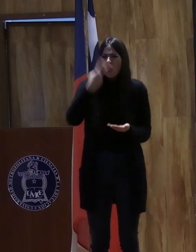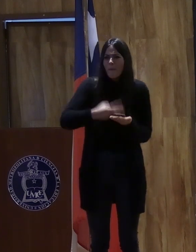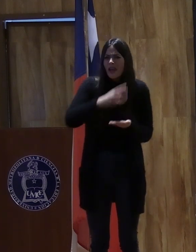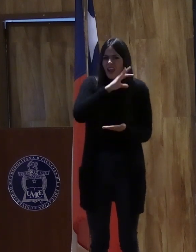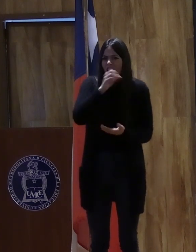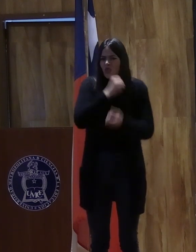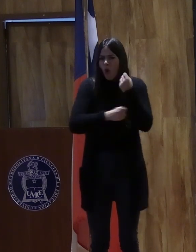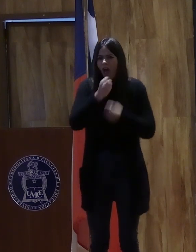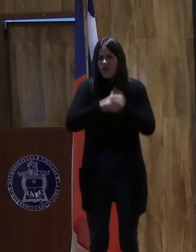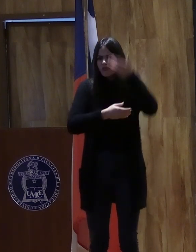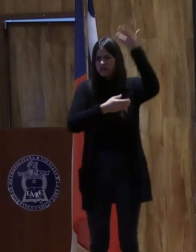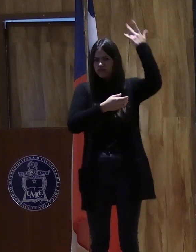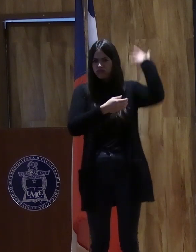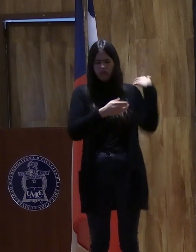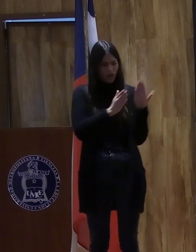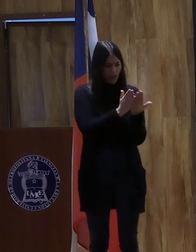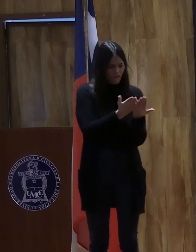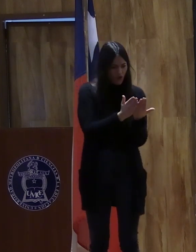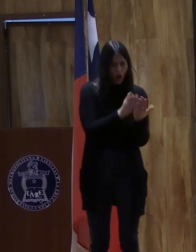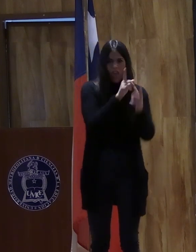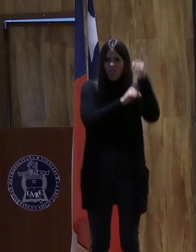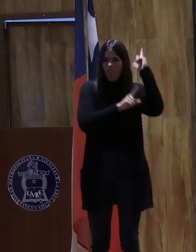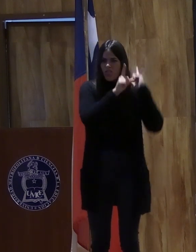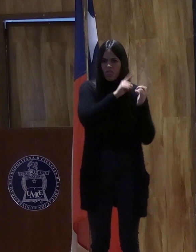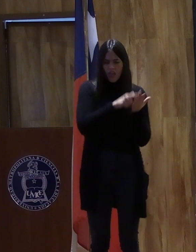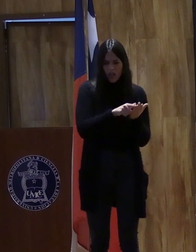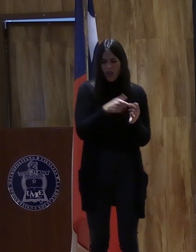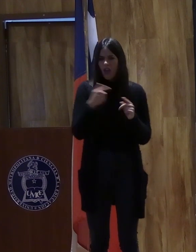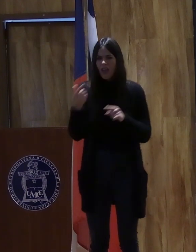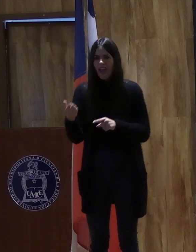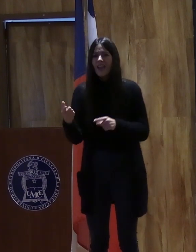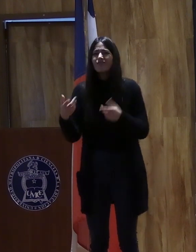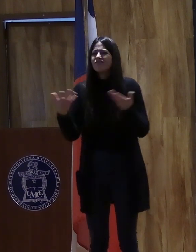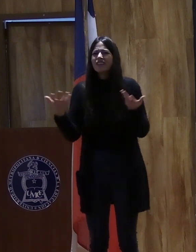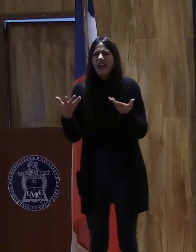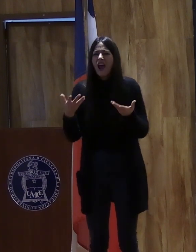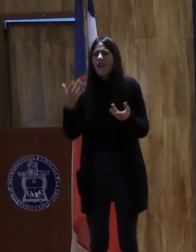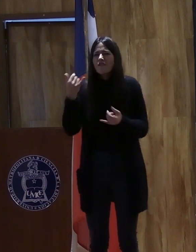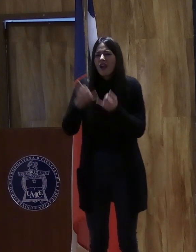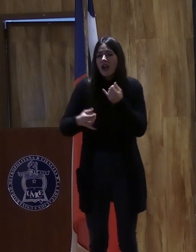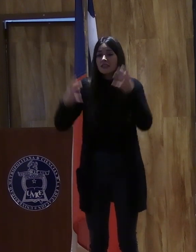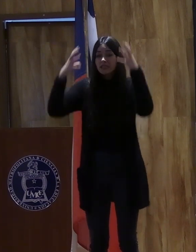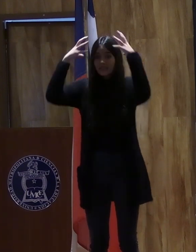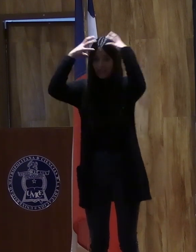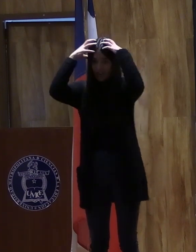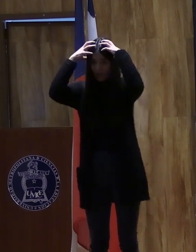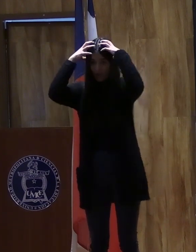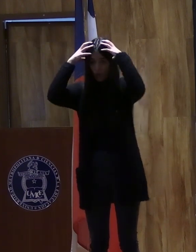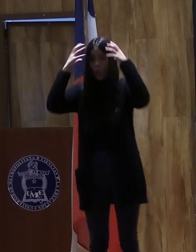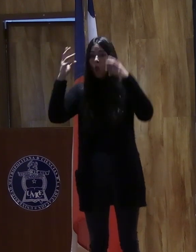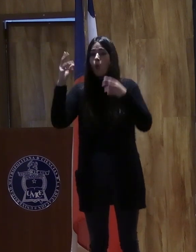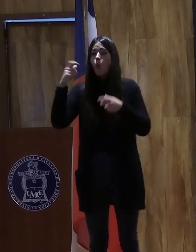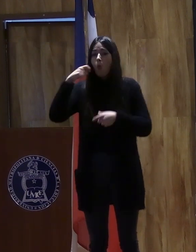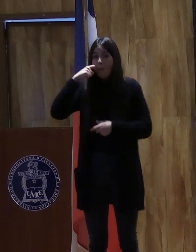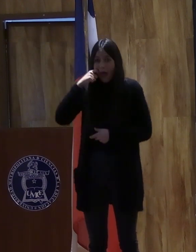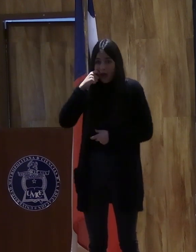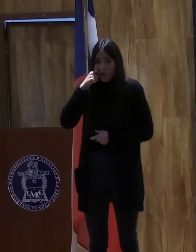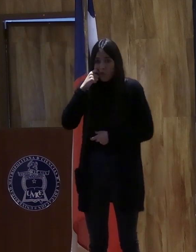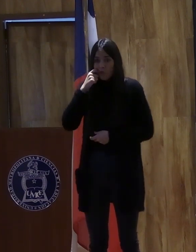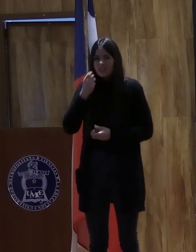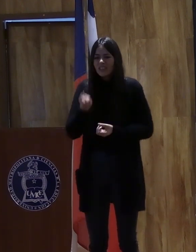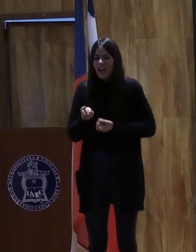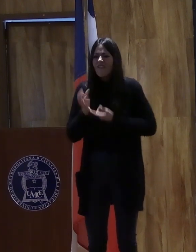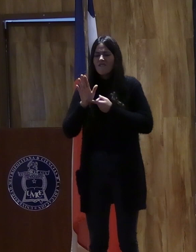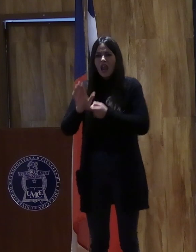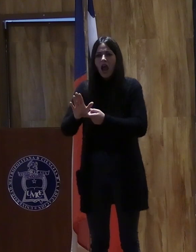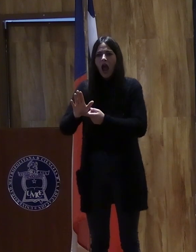años. Entonces es muy lindo ver el cerebro humano reflejado en muchos mitos y leyendas,